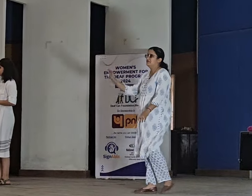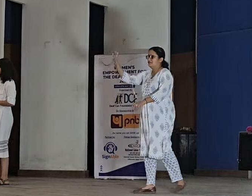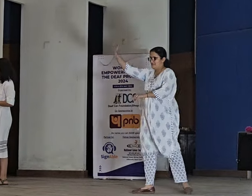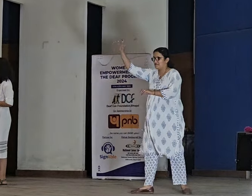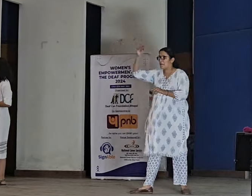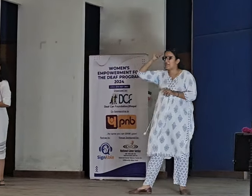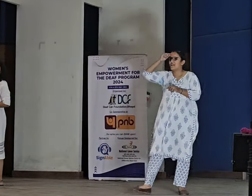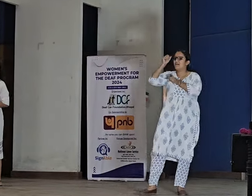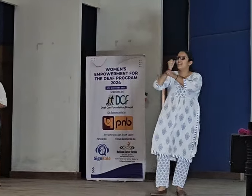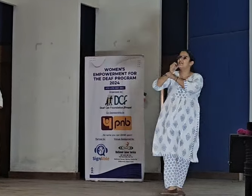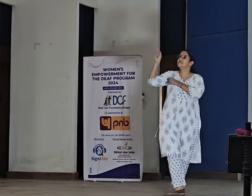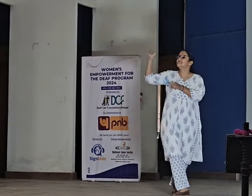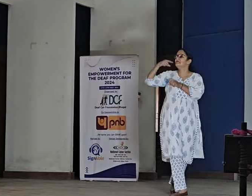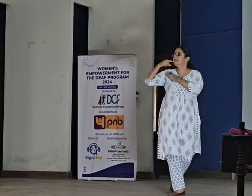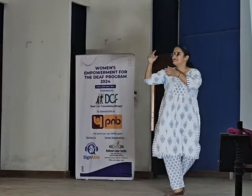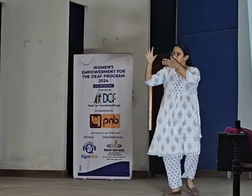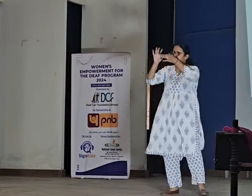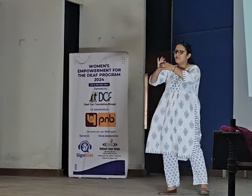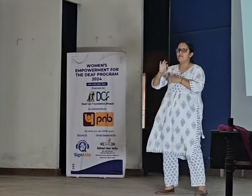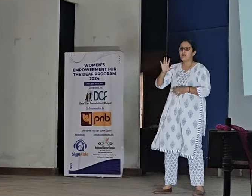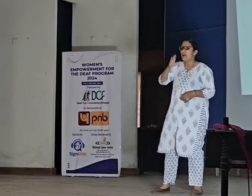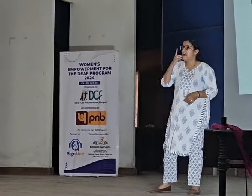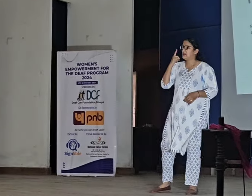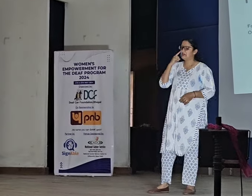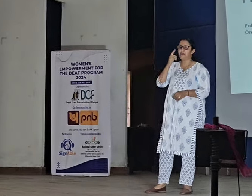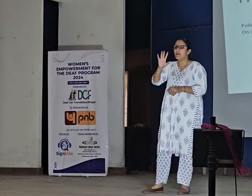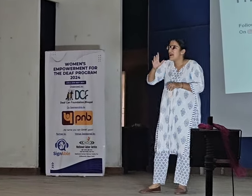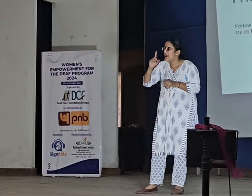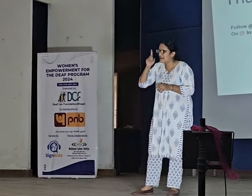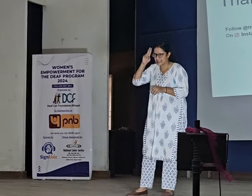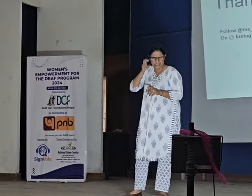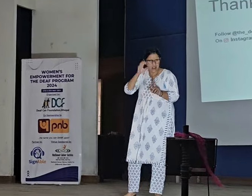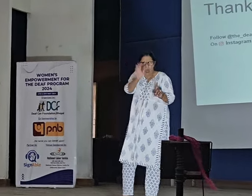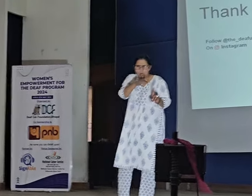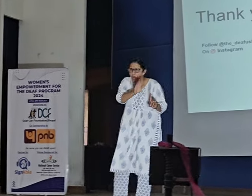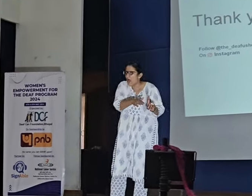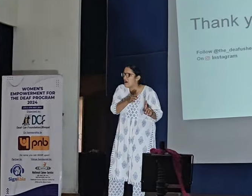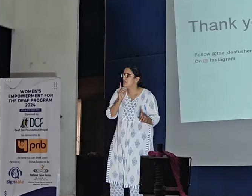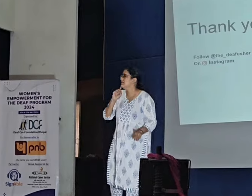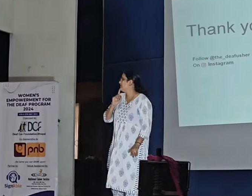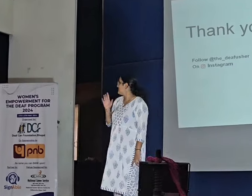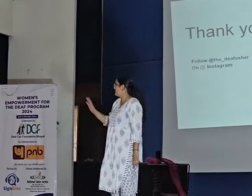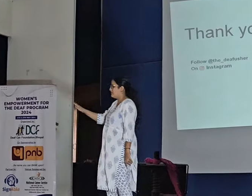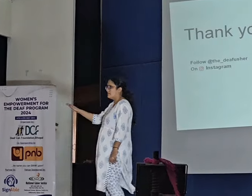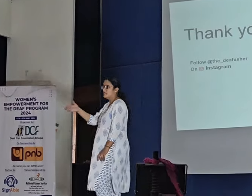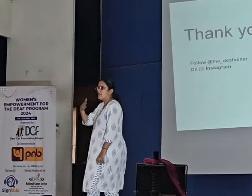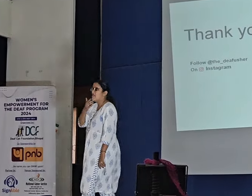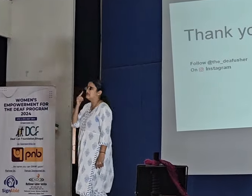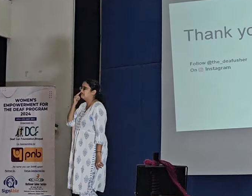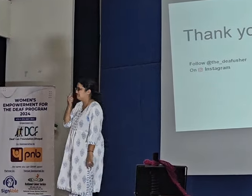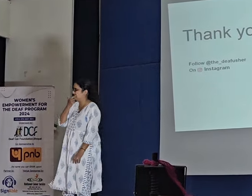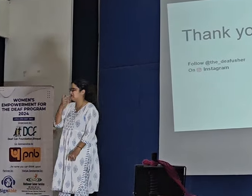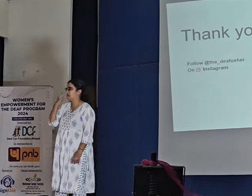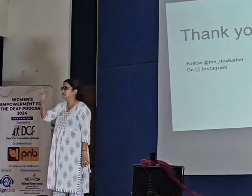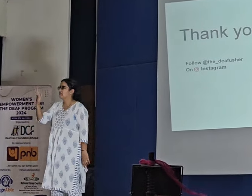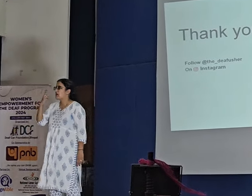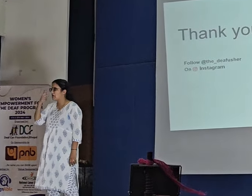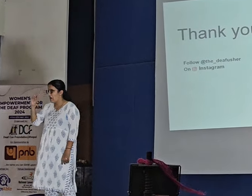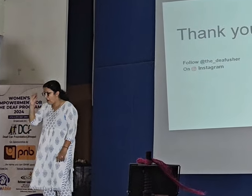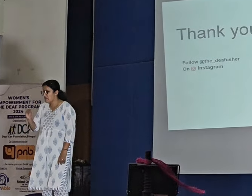चाहते हो कि इन लोगों की अलग दायरा होता है देखने का, एक विजन होता है, मतलब जो डेफ अशर होते हैं कि मतलब बहुत